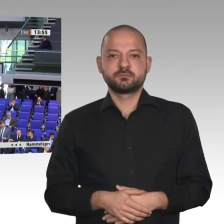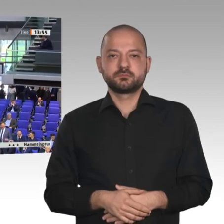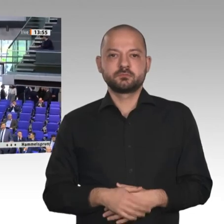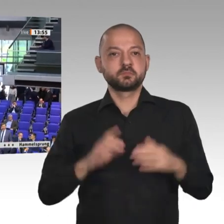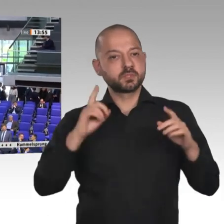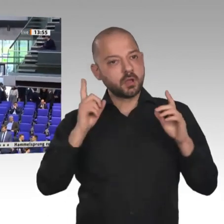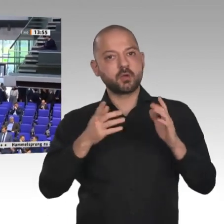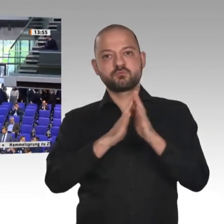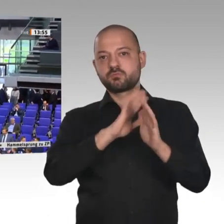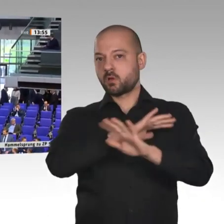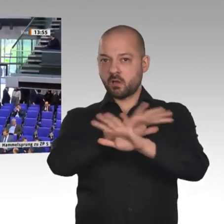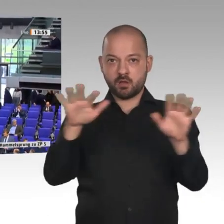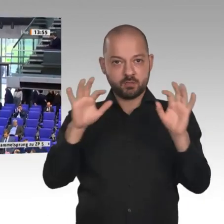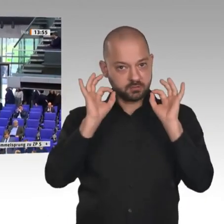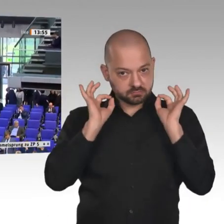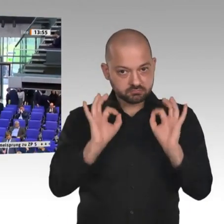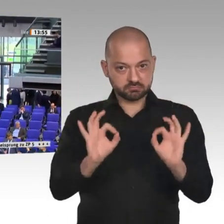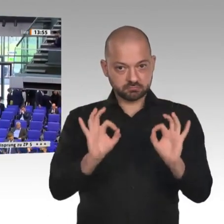und um ein Signal,